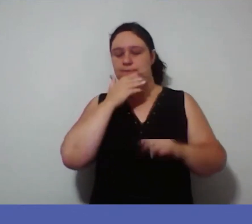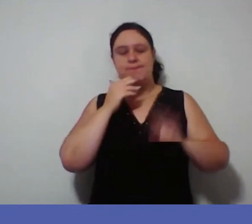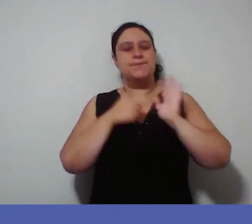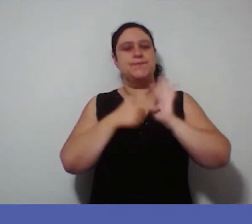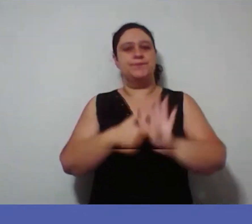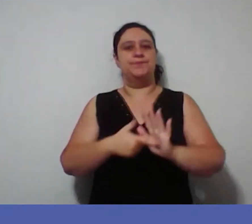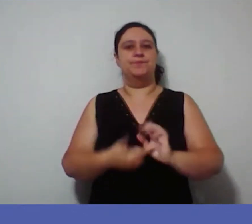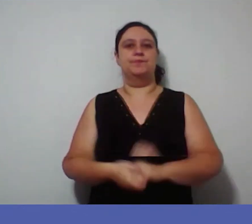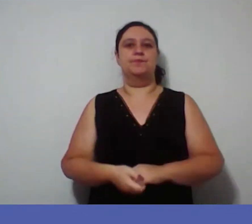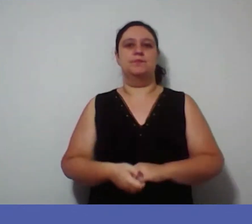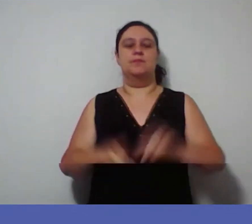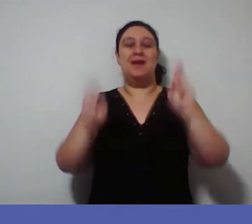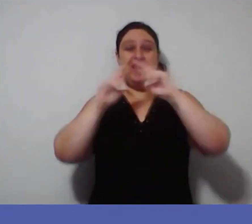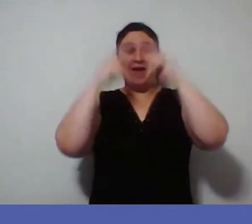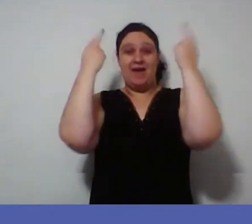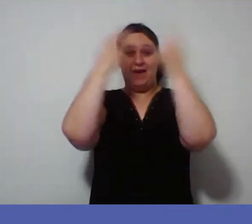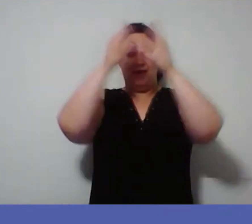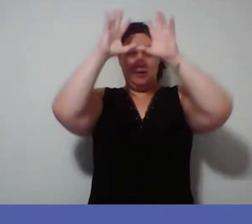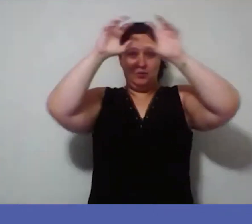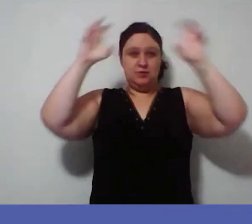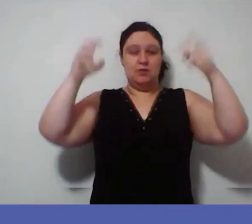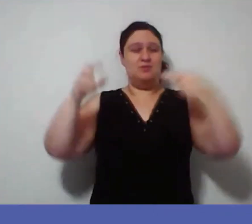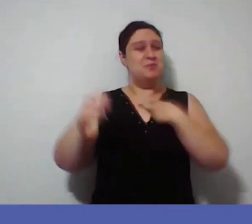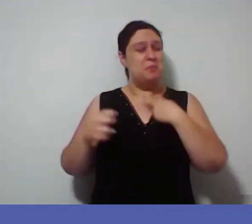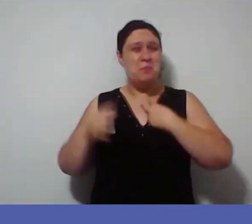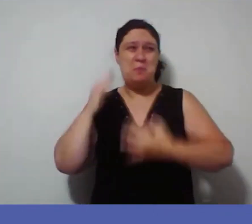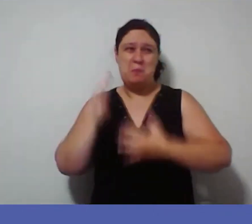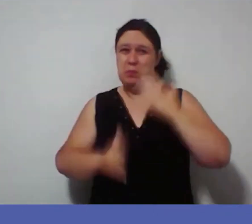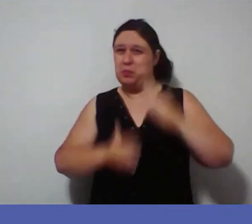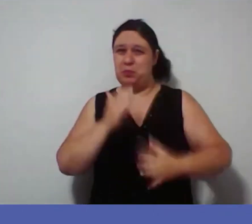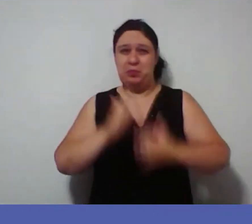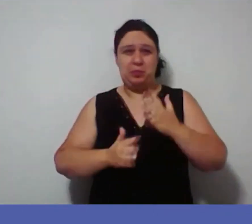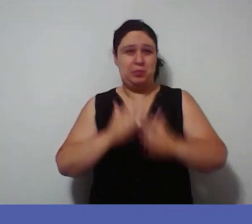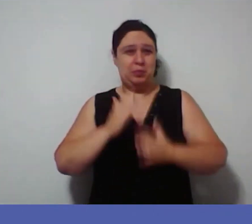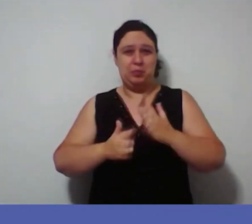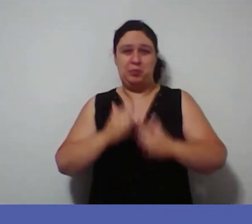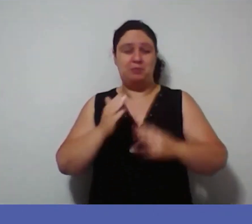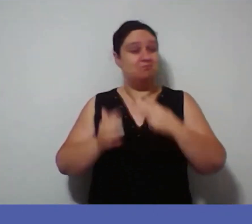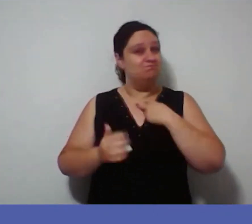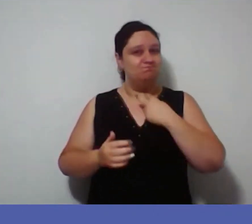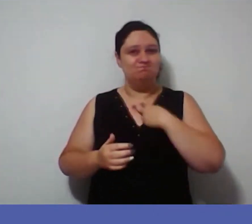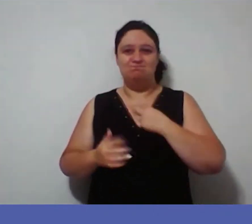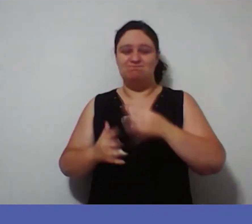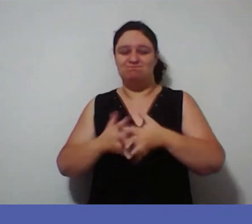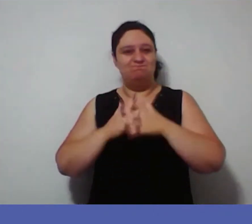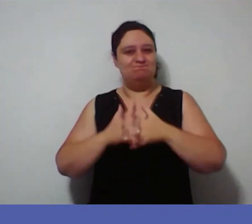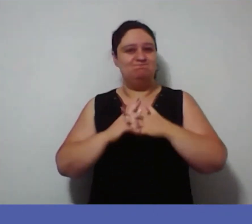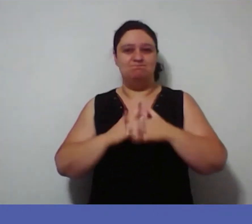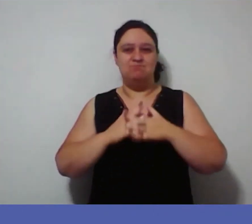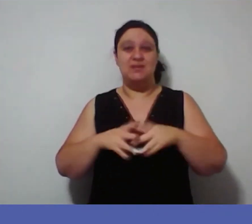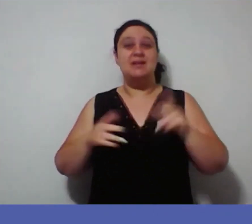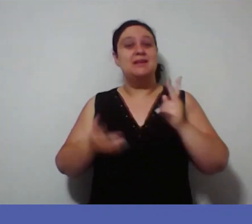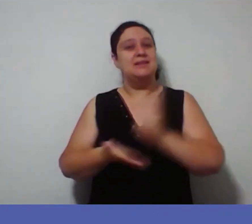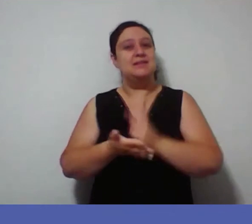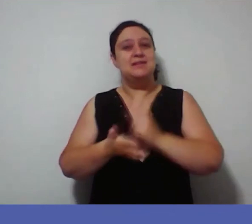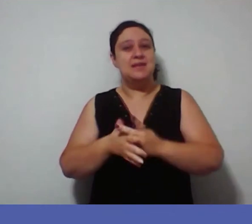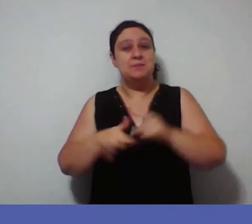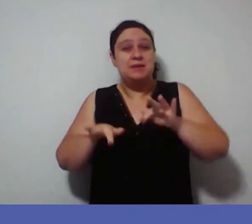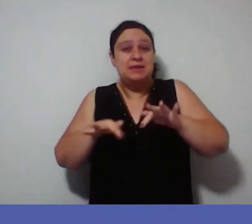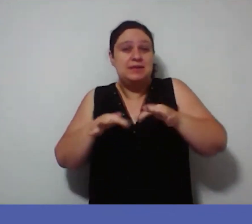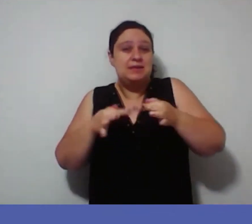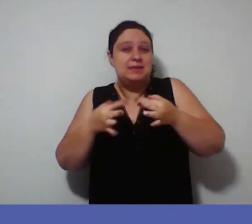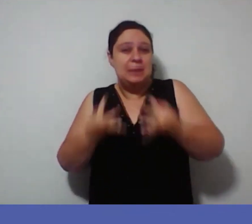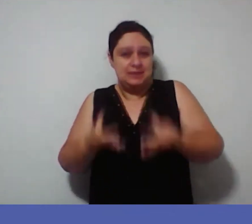ser complicados. Vamos manter-nos sempre humildes e simples para com Deus e para